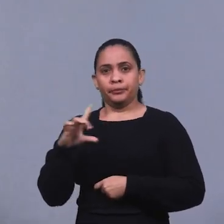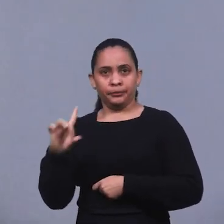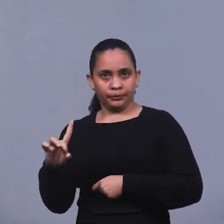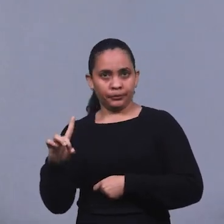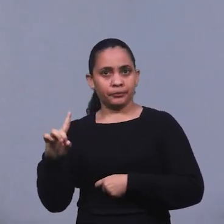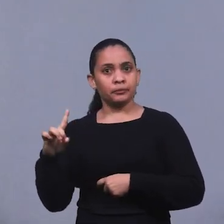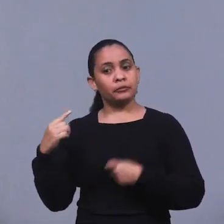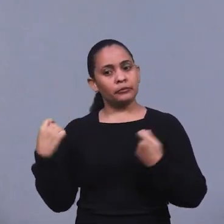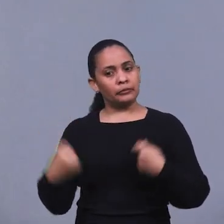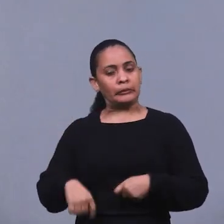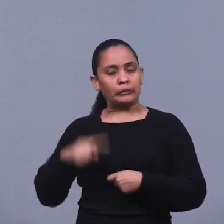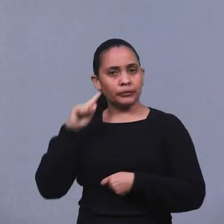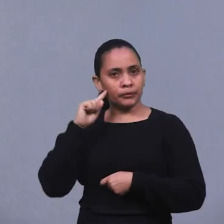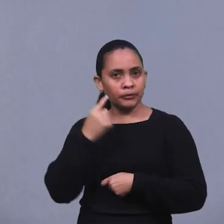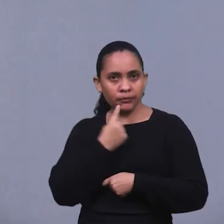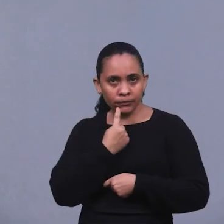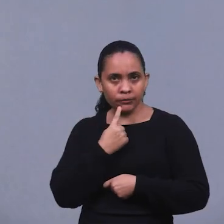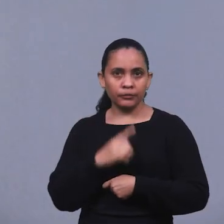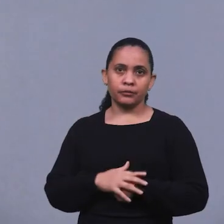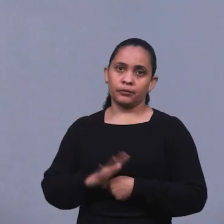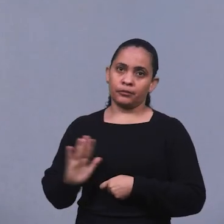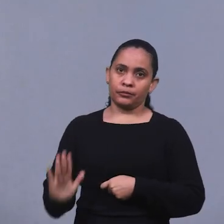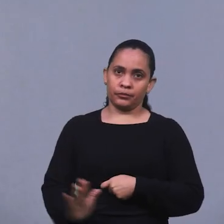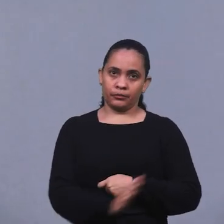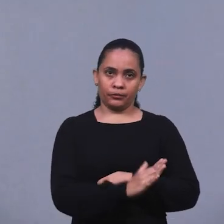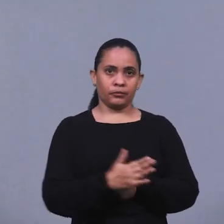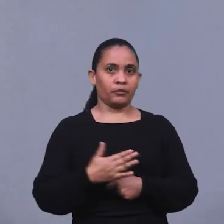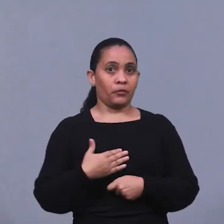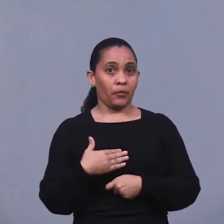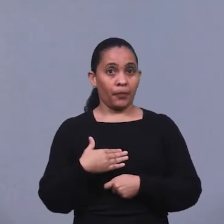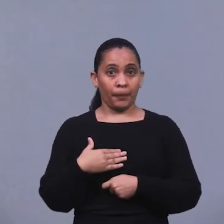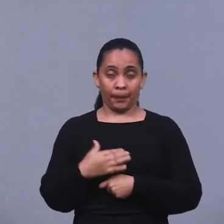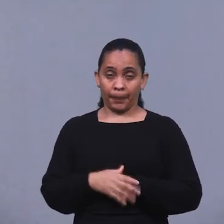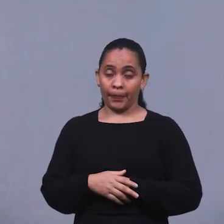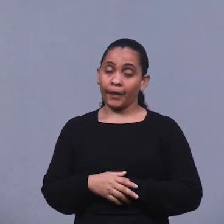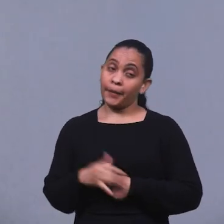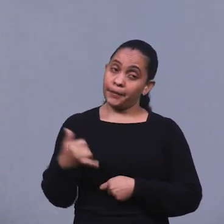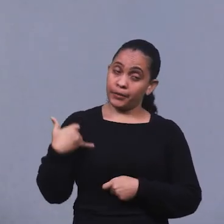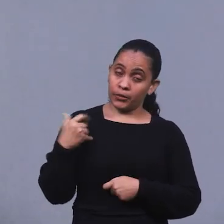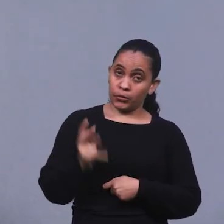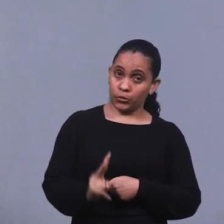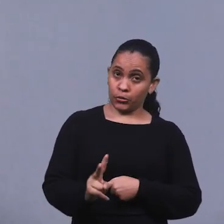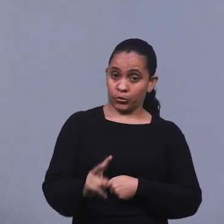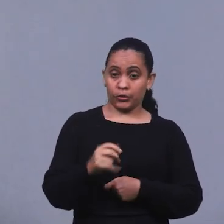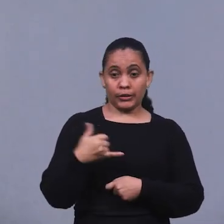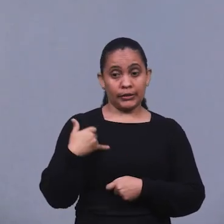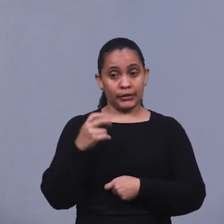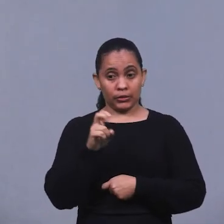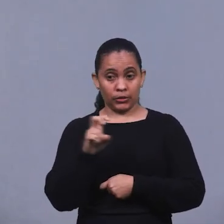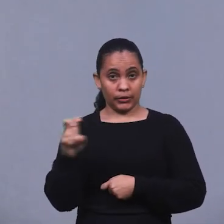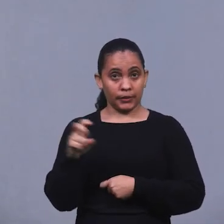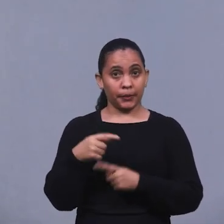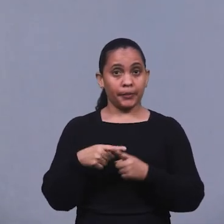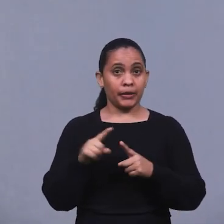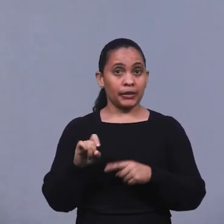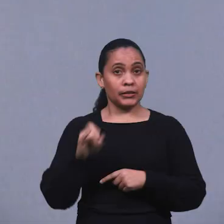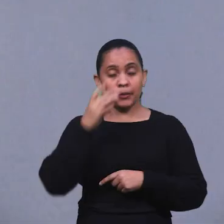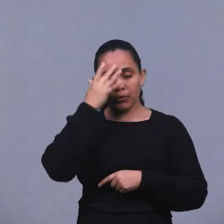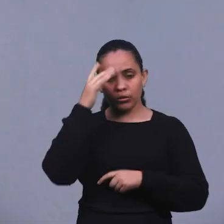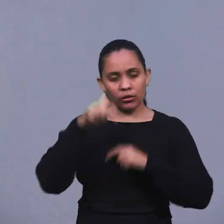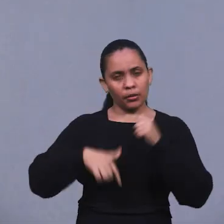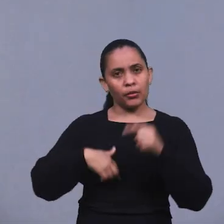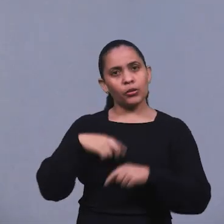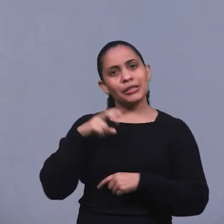entendi. né? Porque assim, o benefício, a idade continua, 55. Uhum. Mas de repente se a pessoa